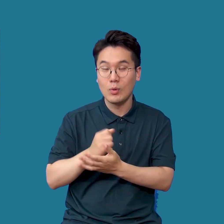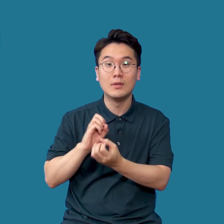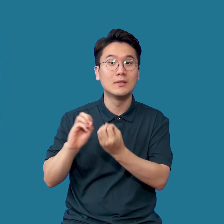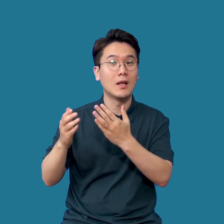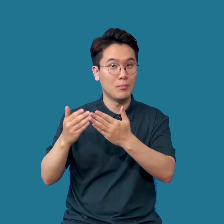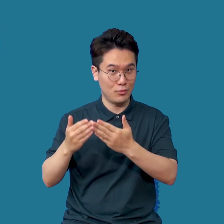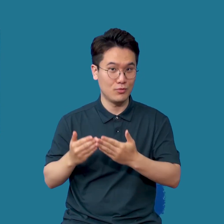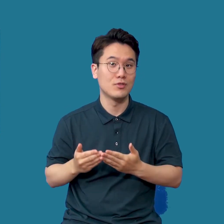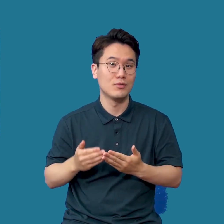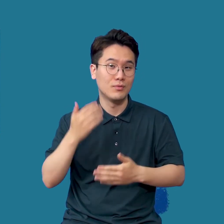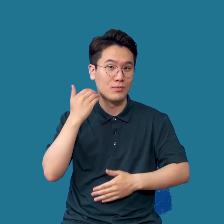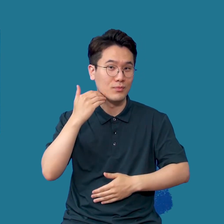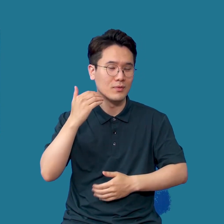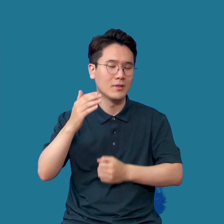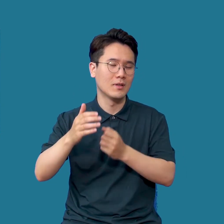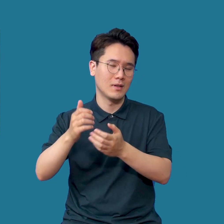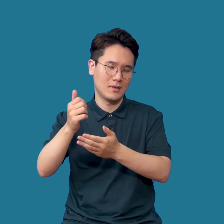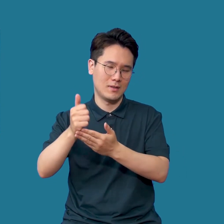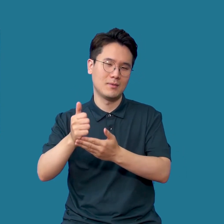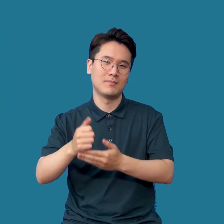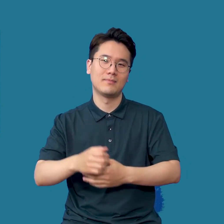그런 분이십니다.